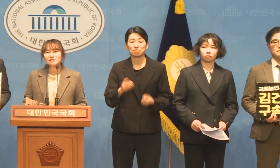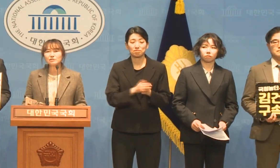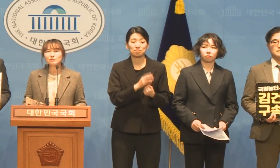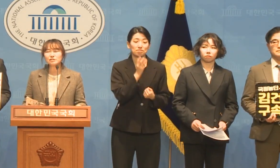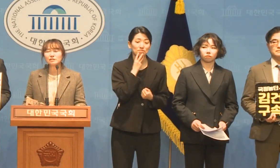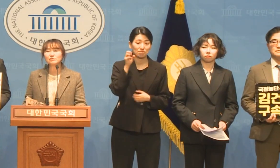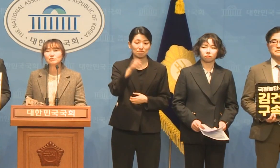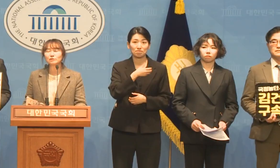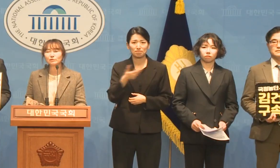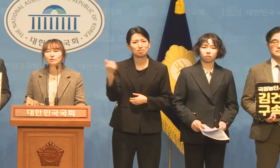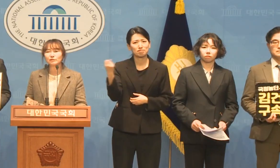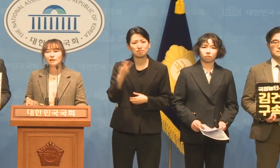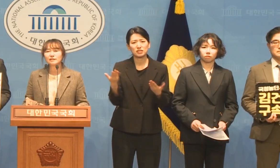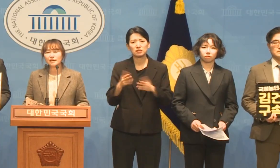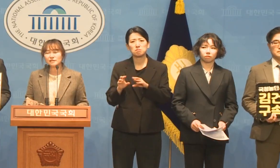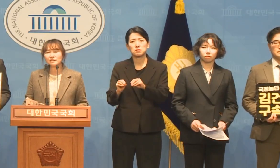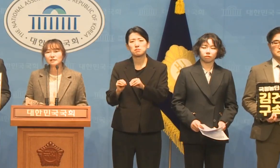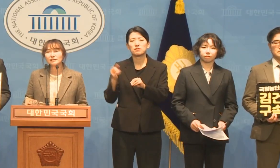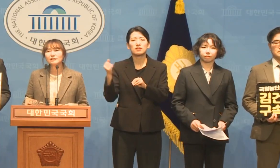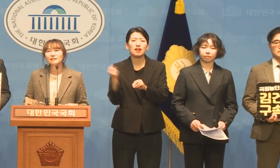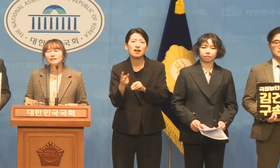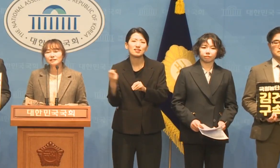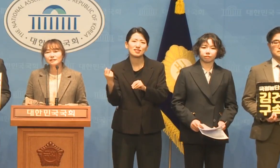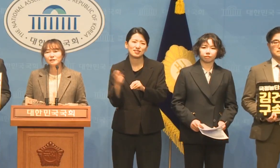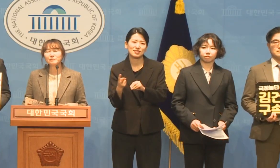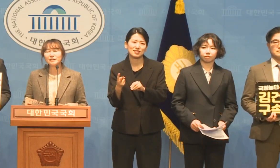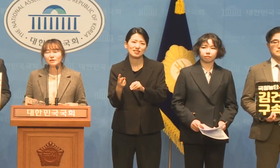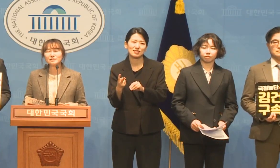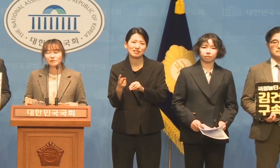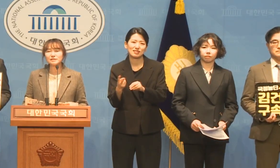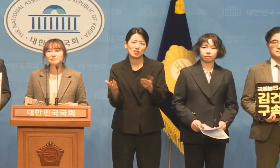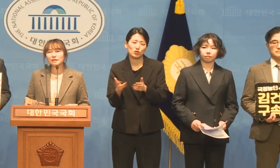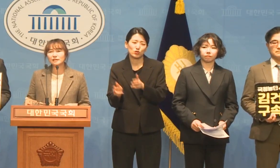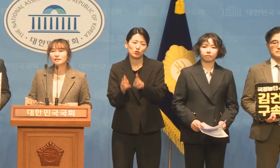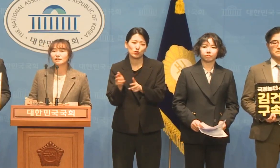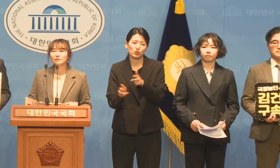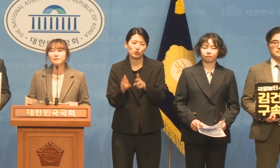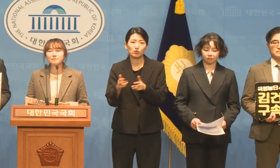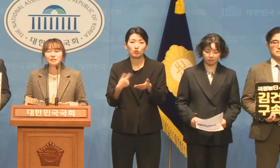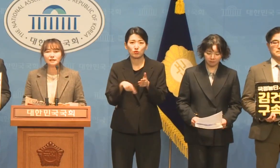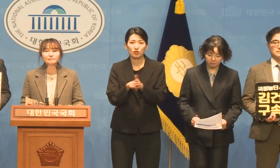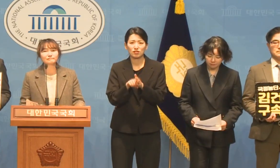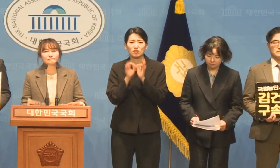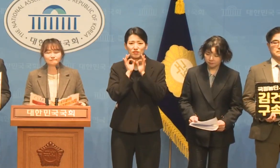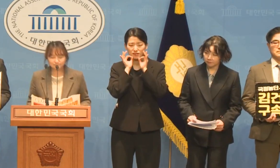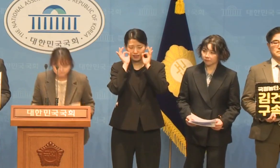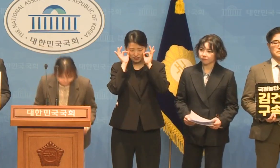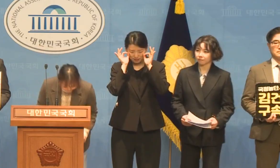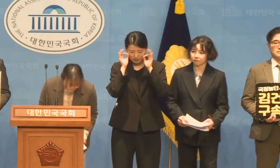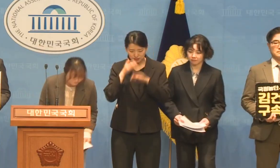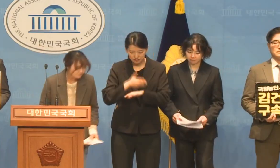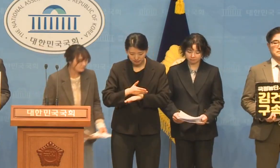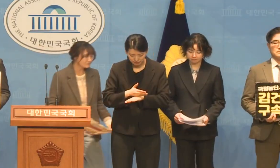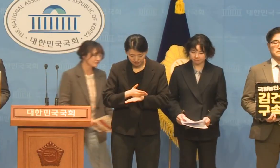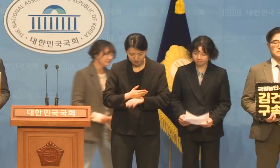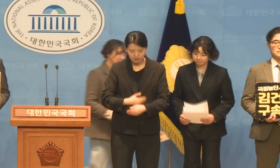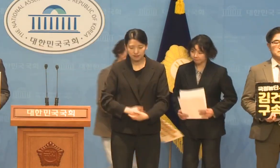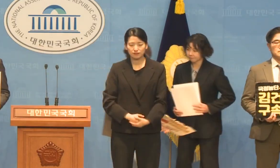빠르게 재추진될 수 있도록 다시 힘내서 싸우겠습니다. 고맙습니다.